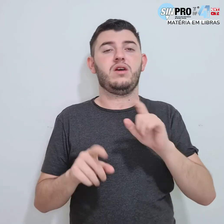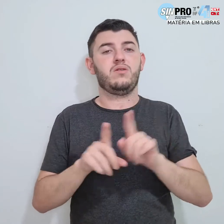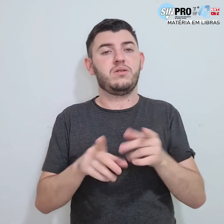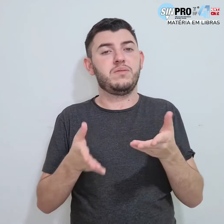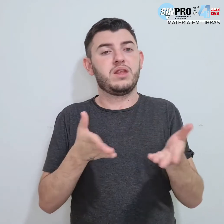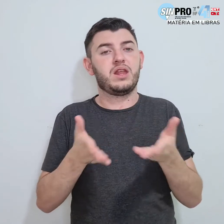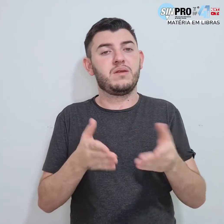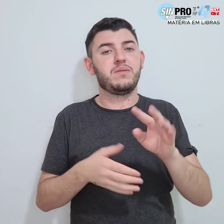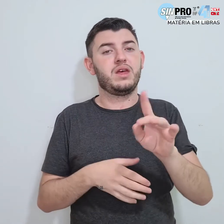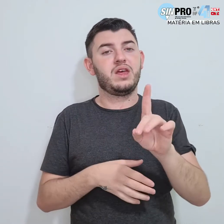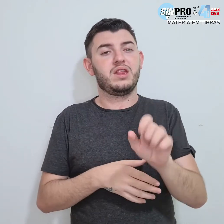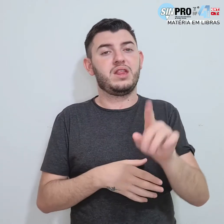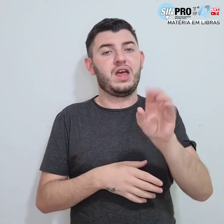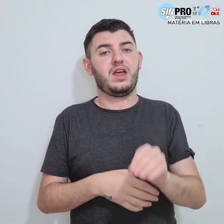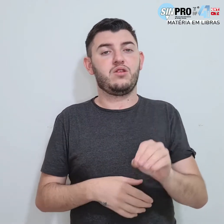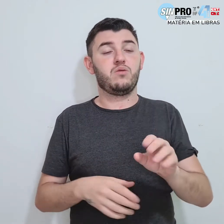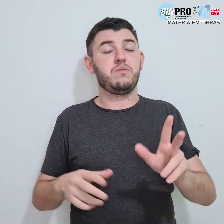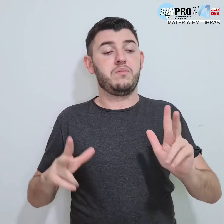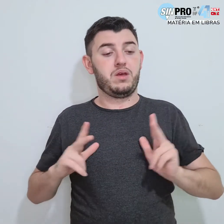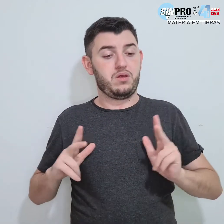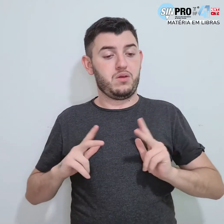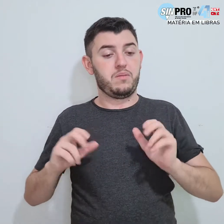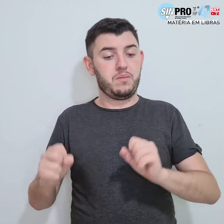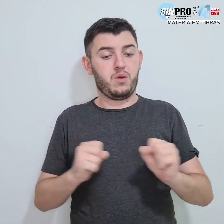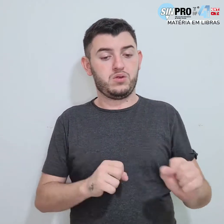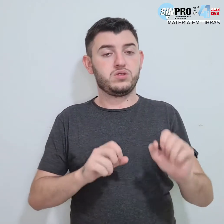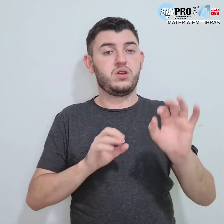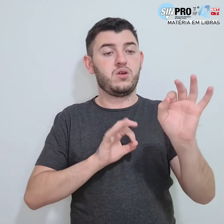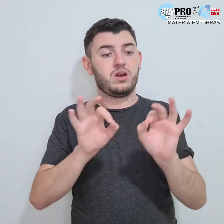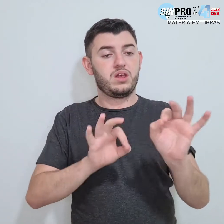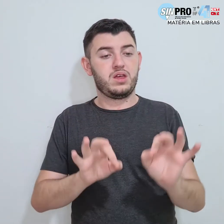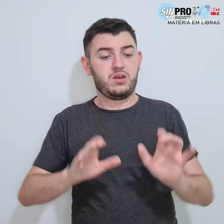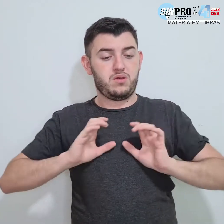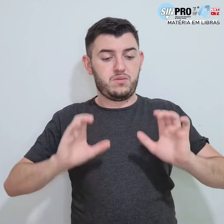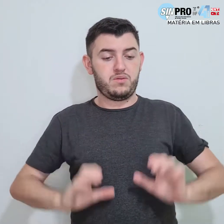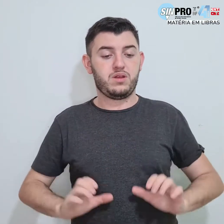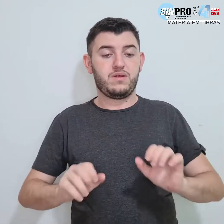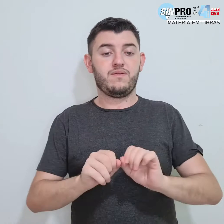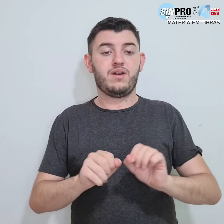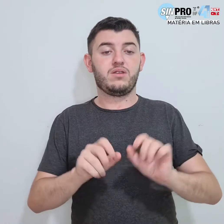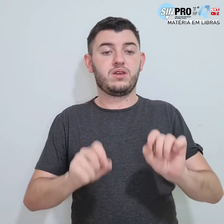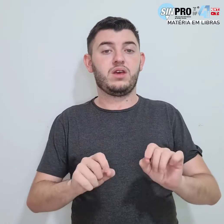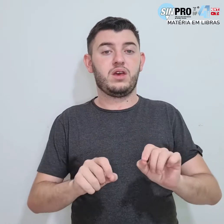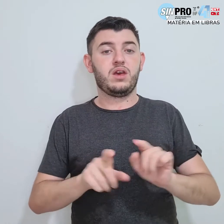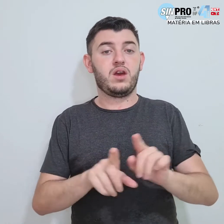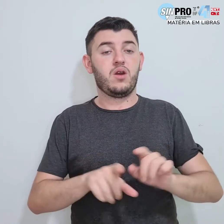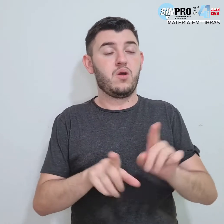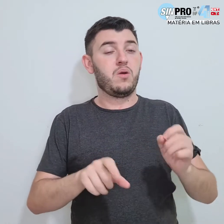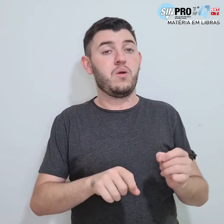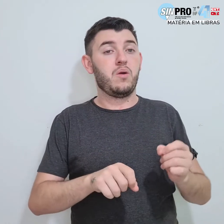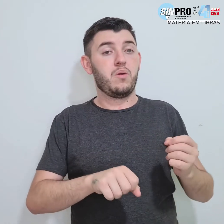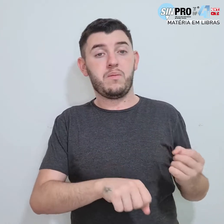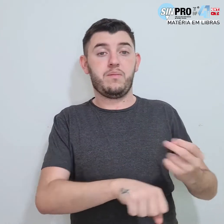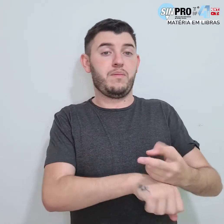pessoais possibilita a previsão de comportamento e faz o mercado se antecipar no que é chamado de